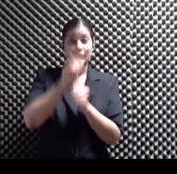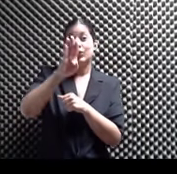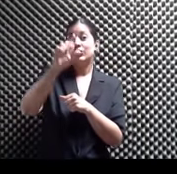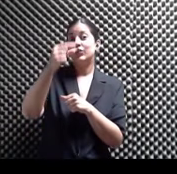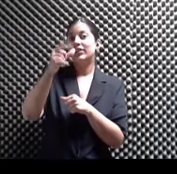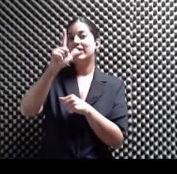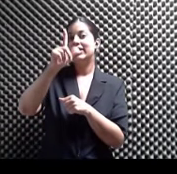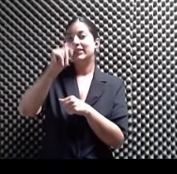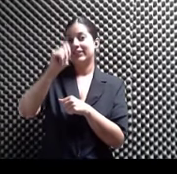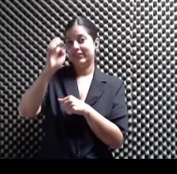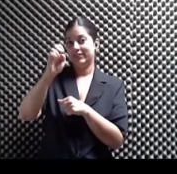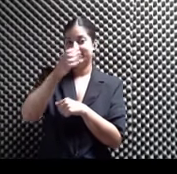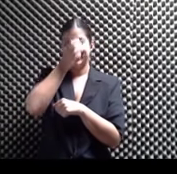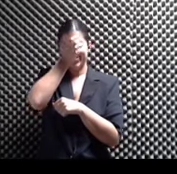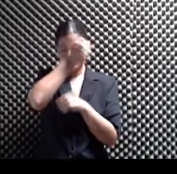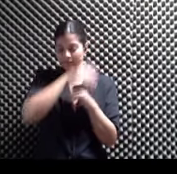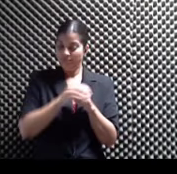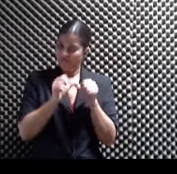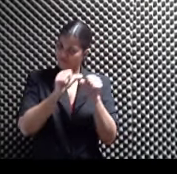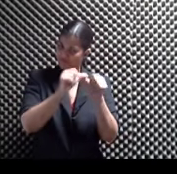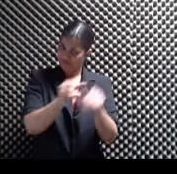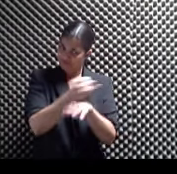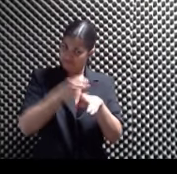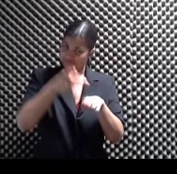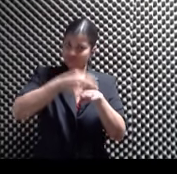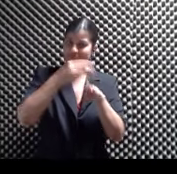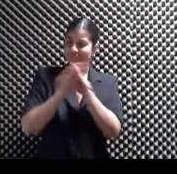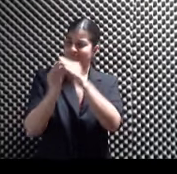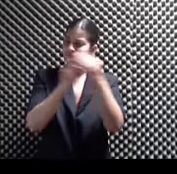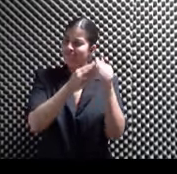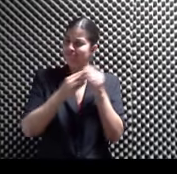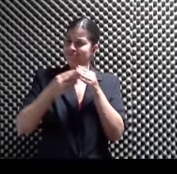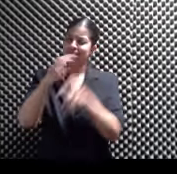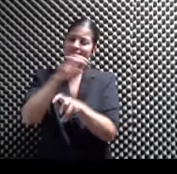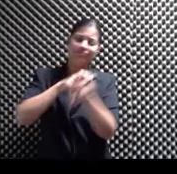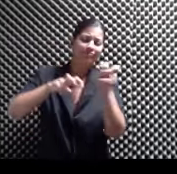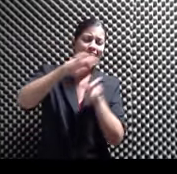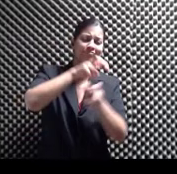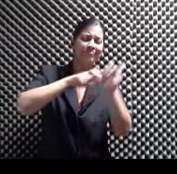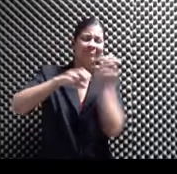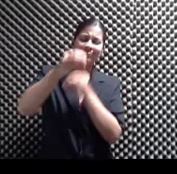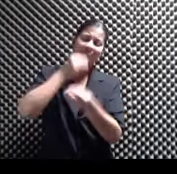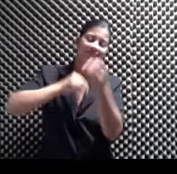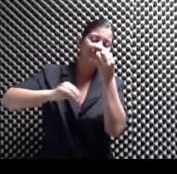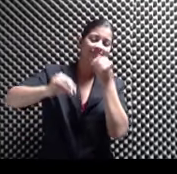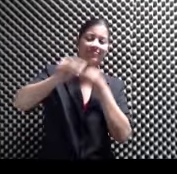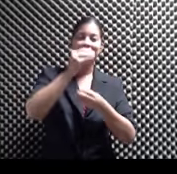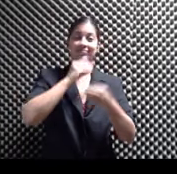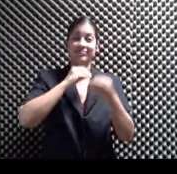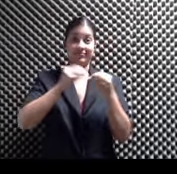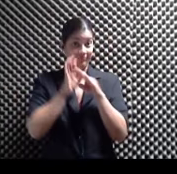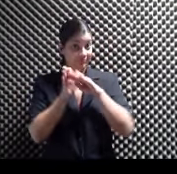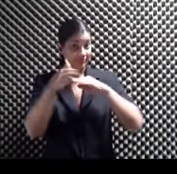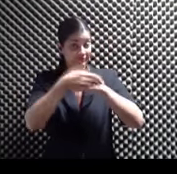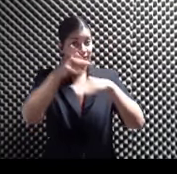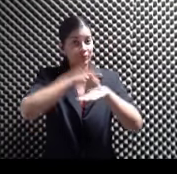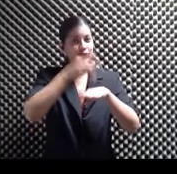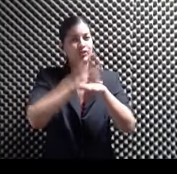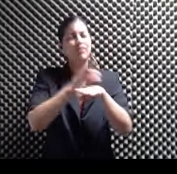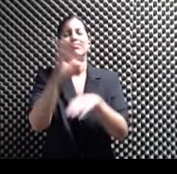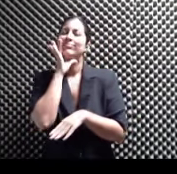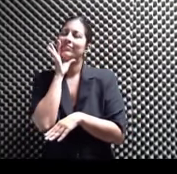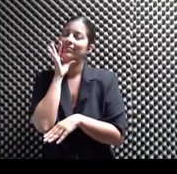Acompáñalo con 4G LTE. En calle Cuajo y Murcia, que se en Guayanilla, el yo con cafecito, empanadilla en Aguadilla. De costa a costa, Puerto